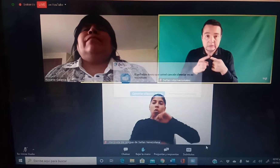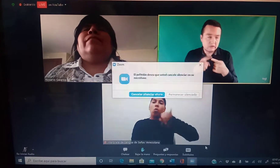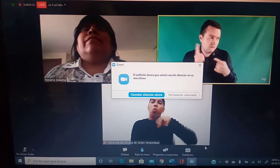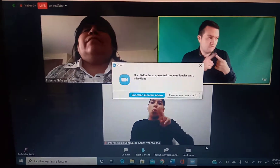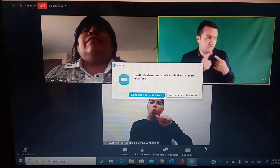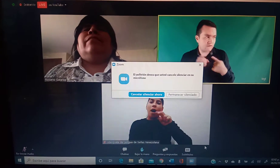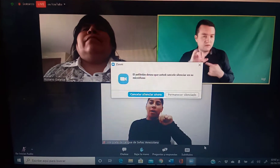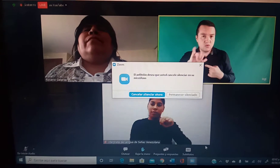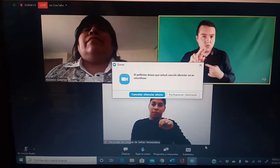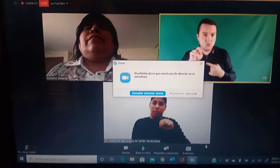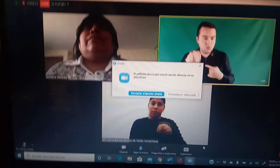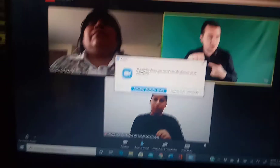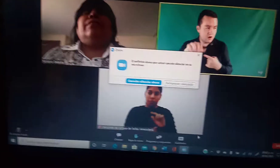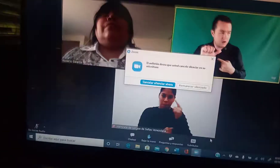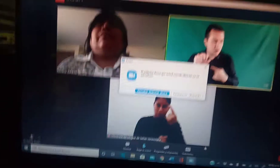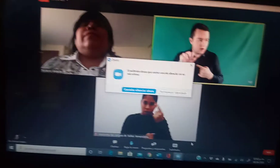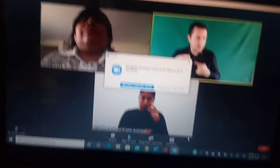Bueno,